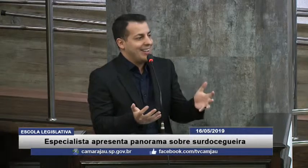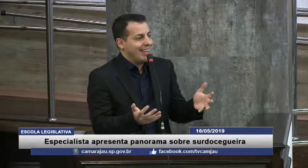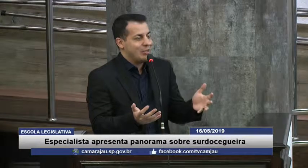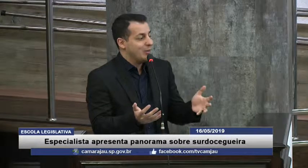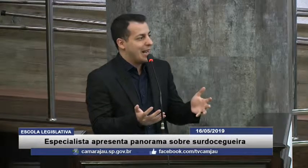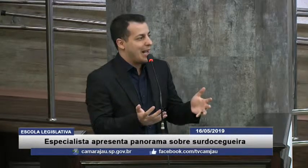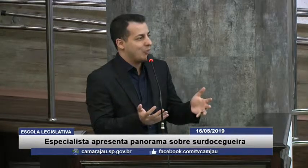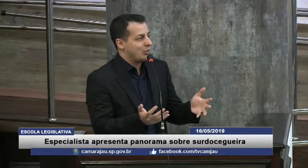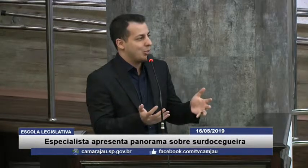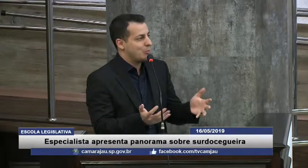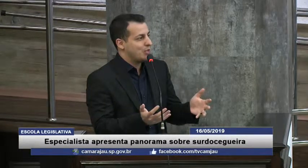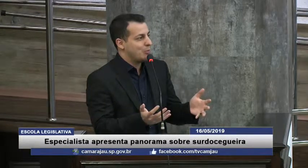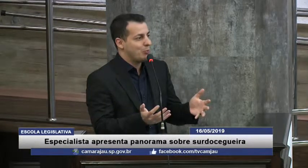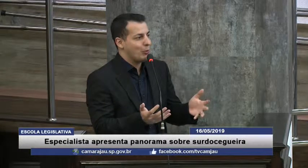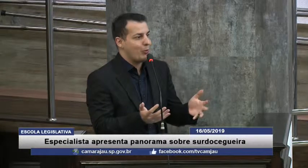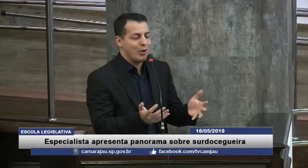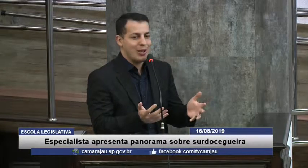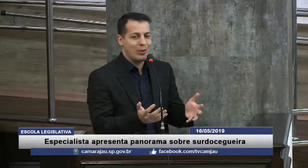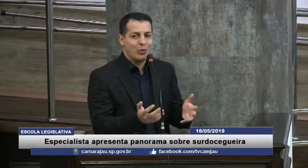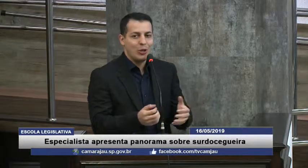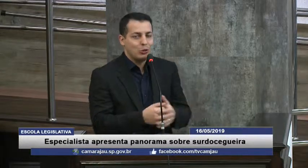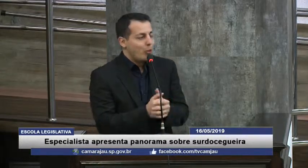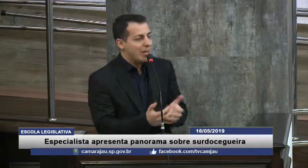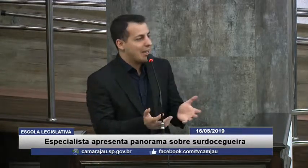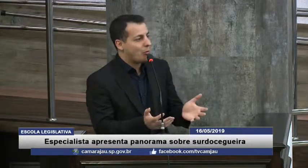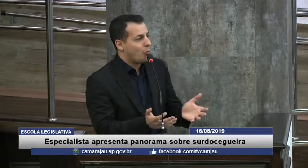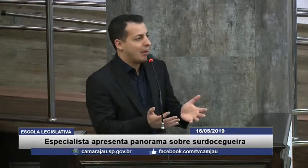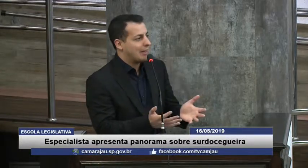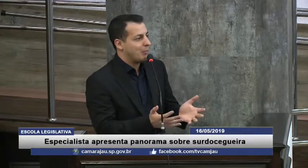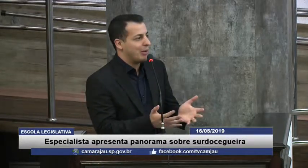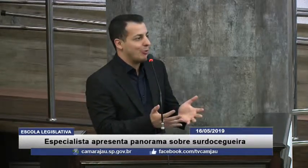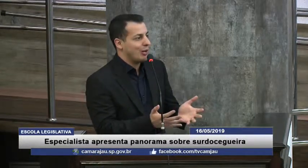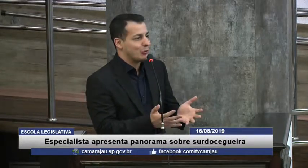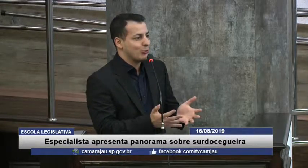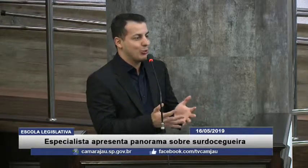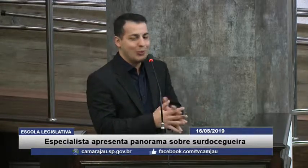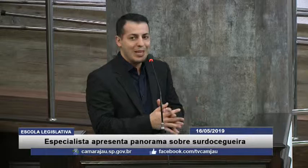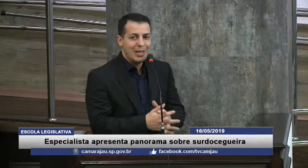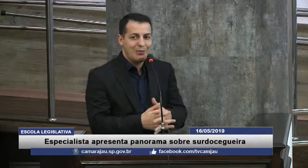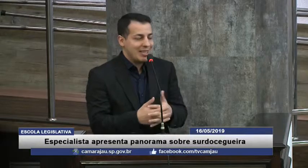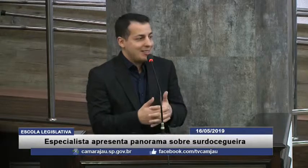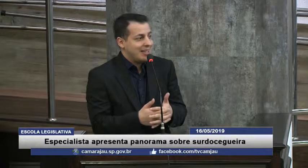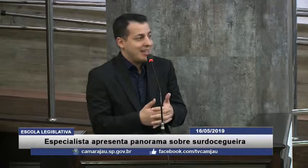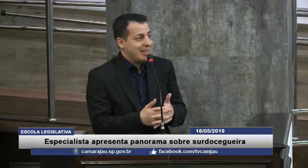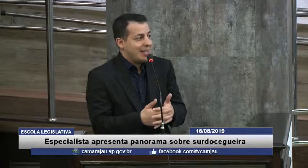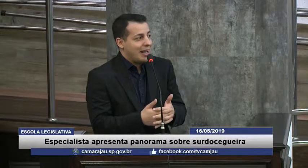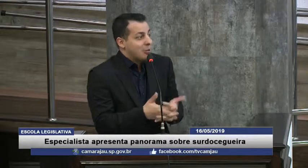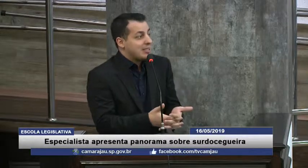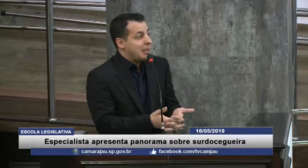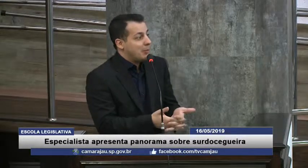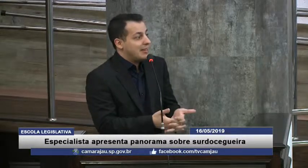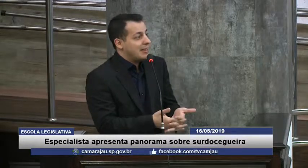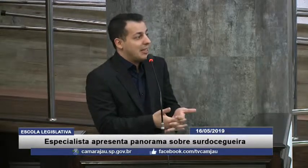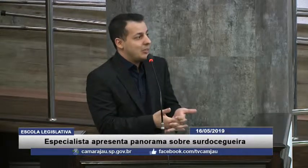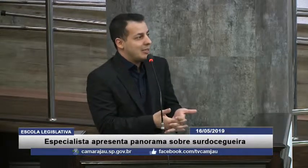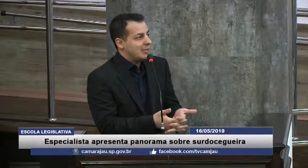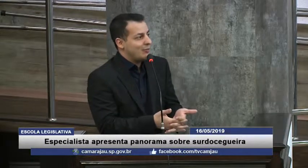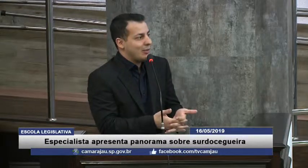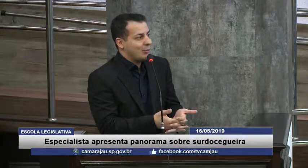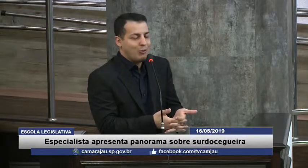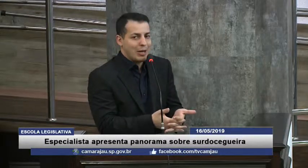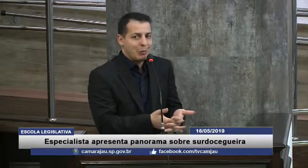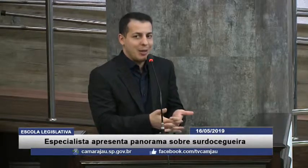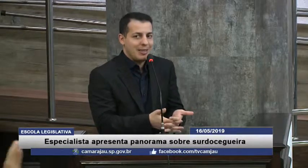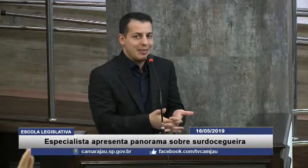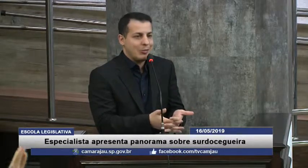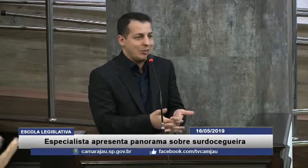carreira admirável, a gente percebeu pelo currículo, domina completamente o assunto e vai ser a nossa representante nesse